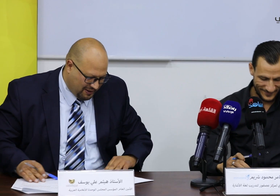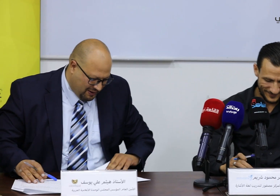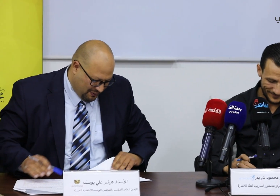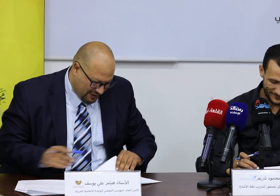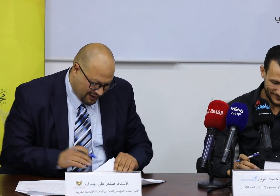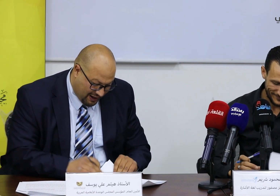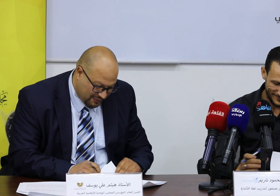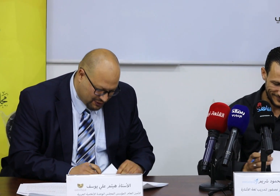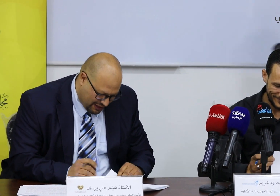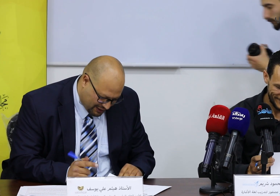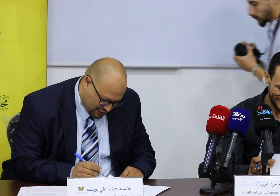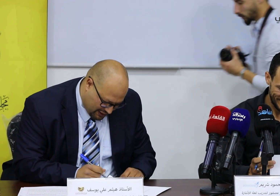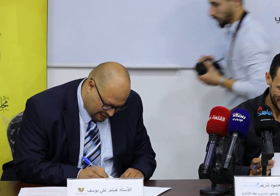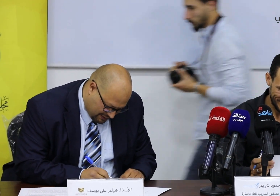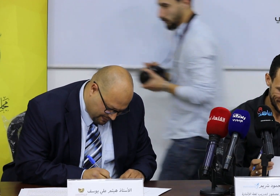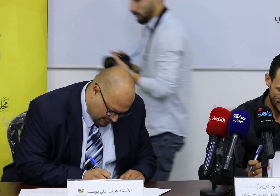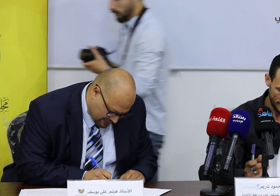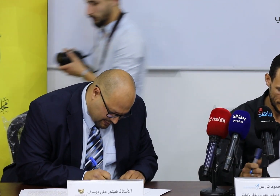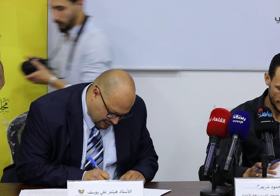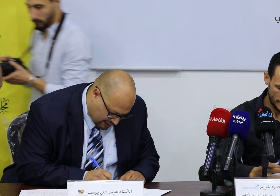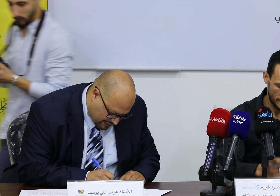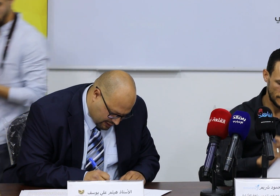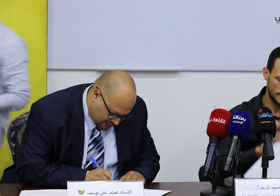أهم طبعاً. وهي الأهم اللي جايين عشانها. بسم